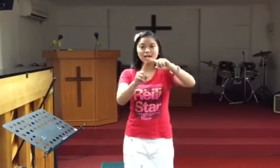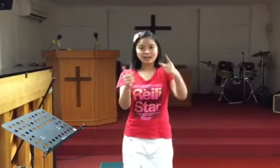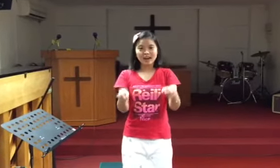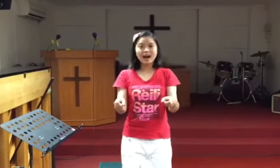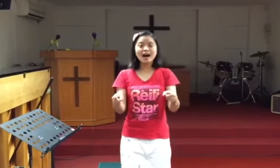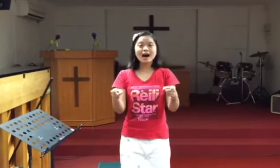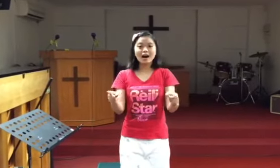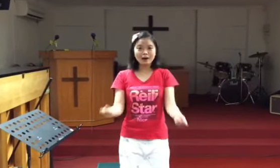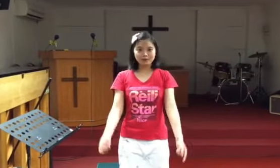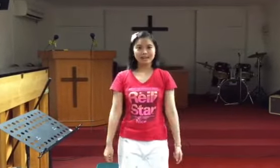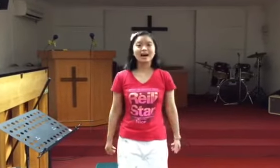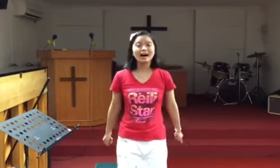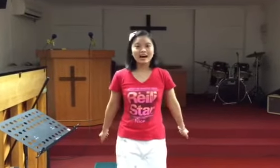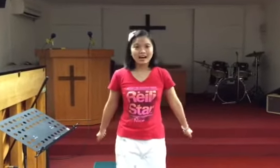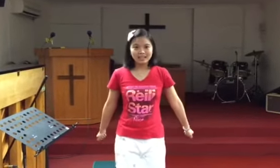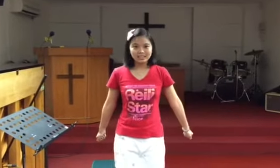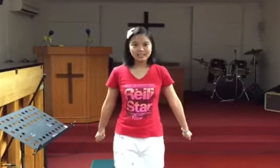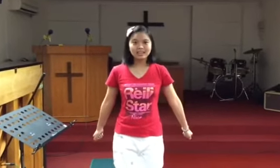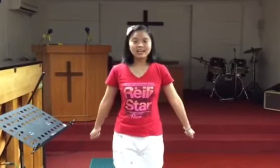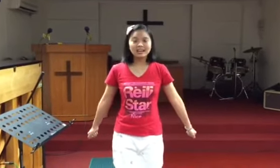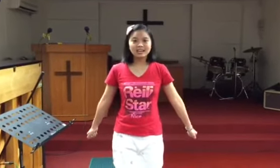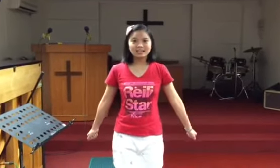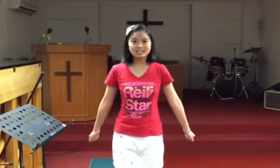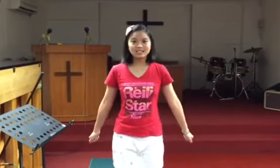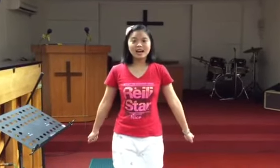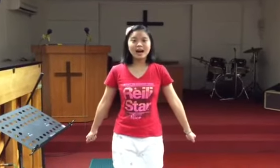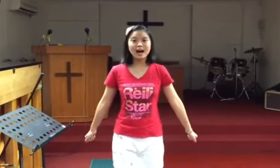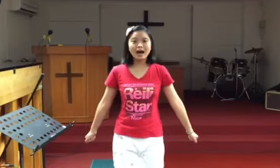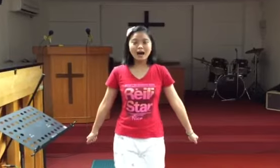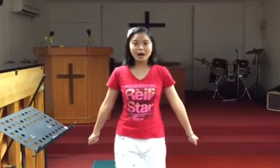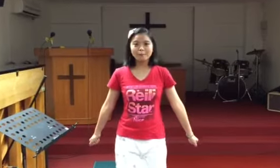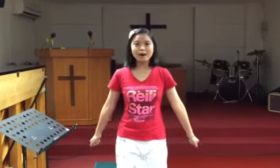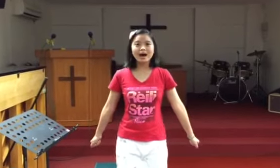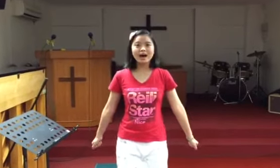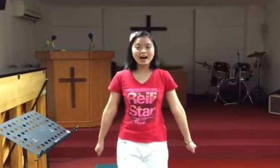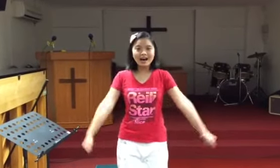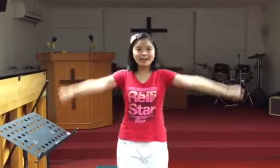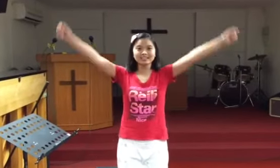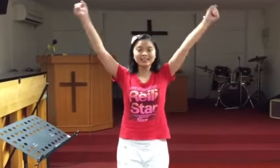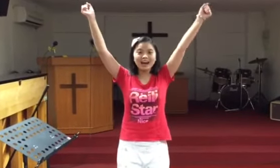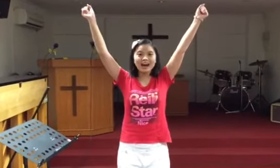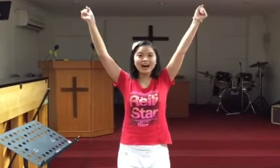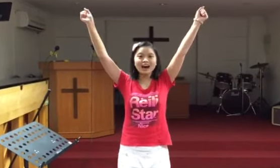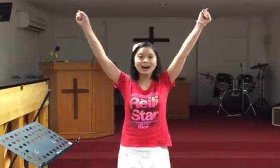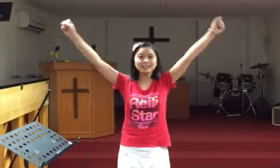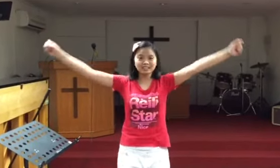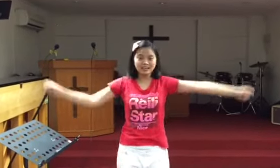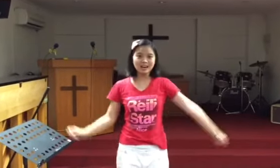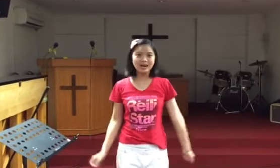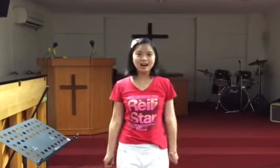kau kan dislambadkan-nya.